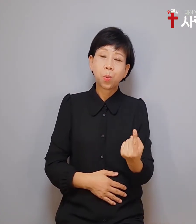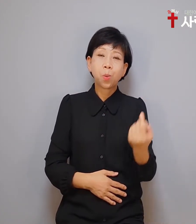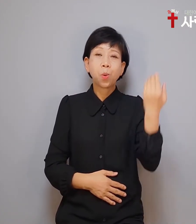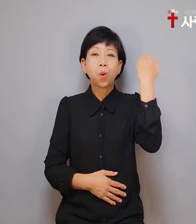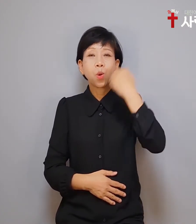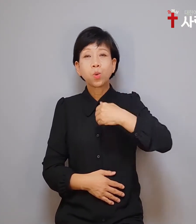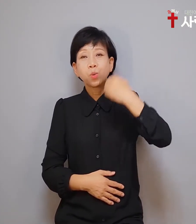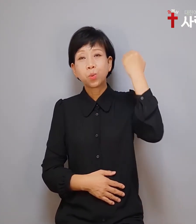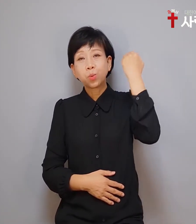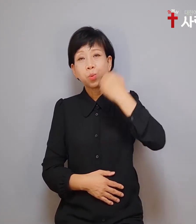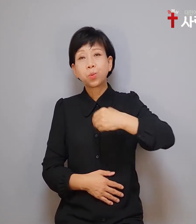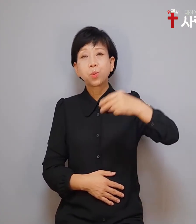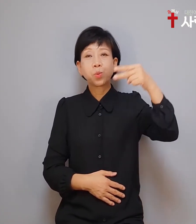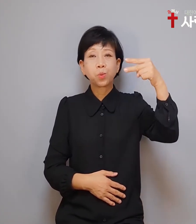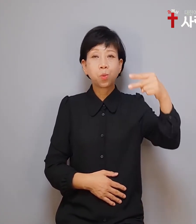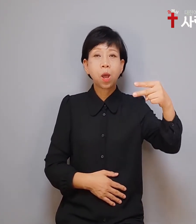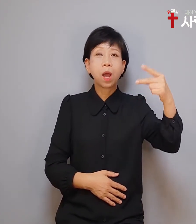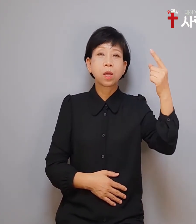무엇과도